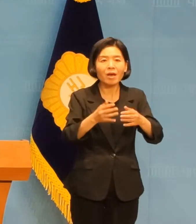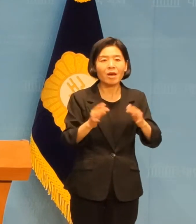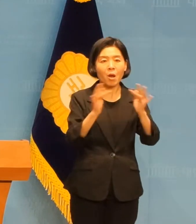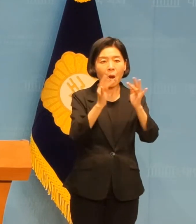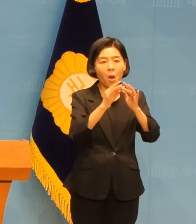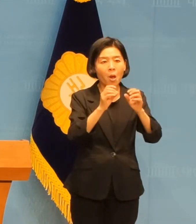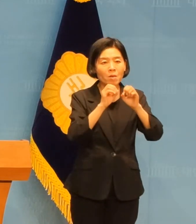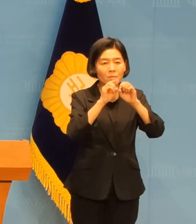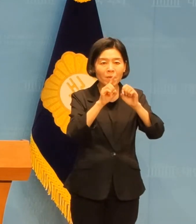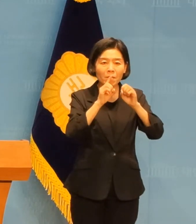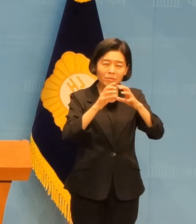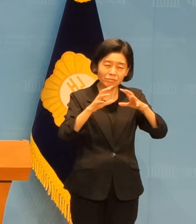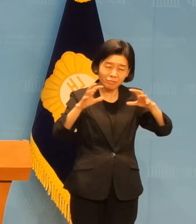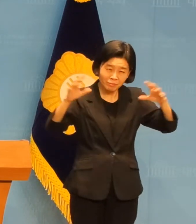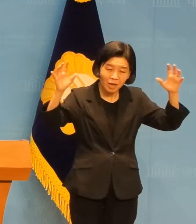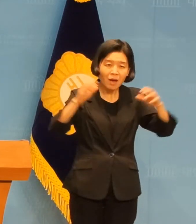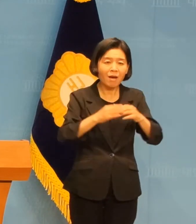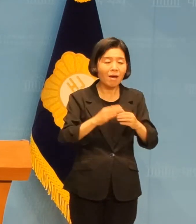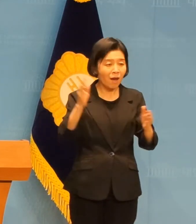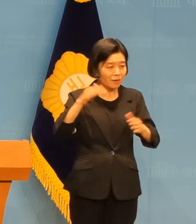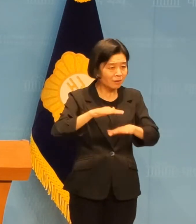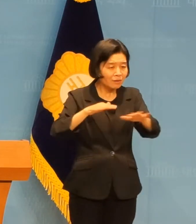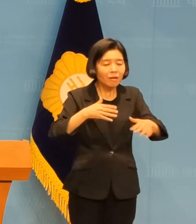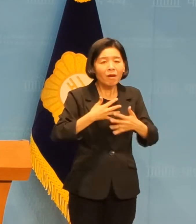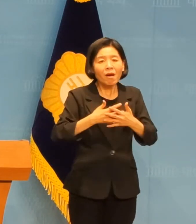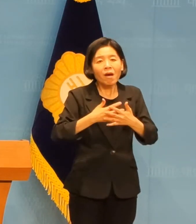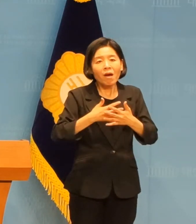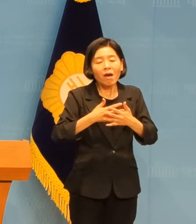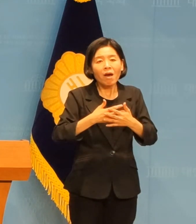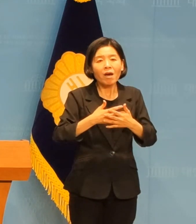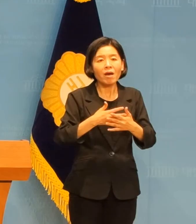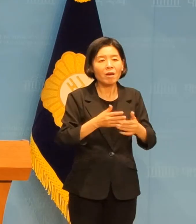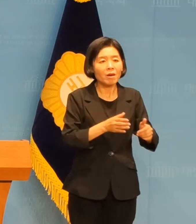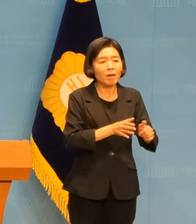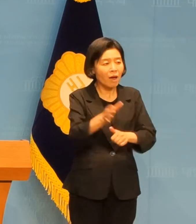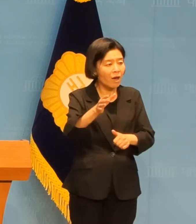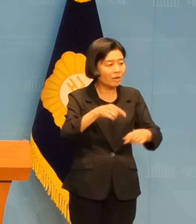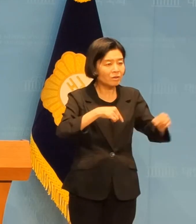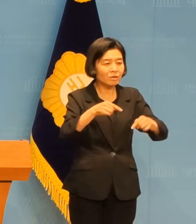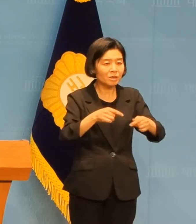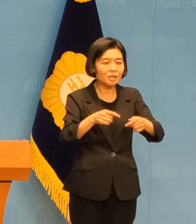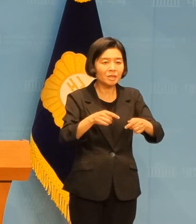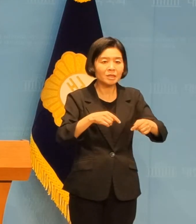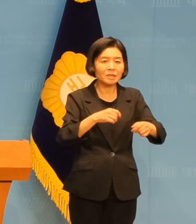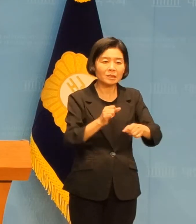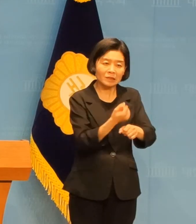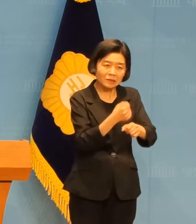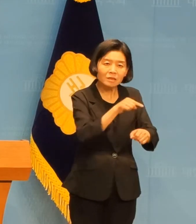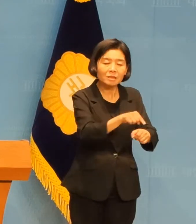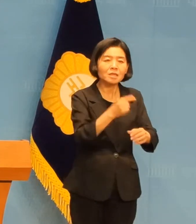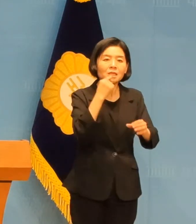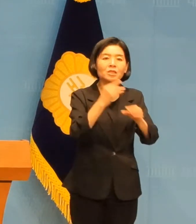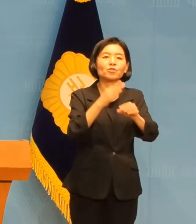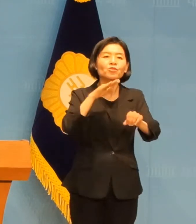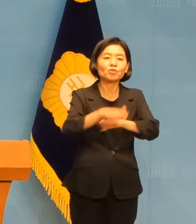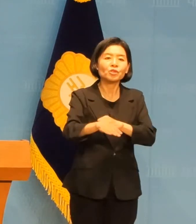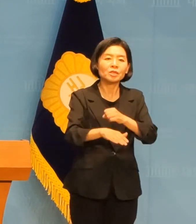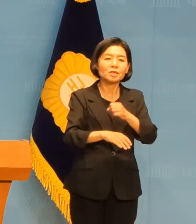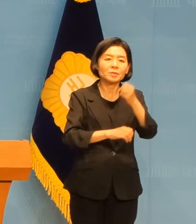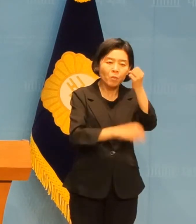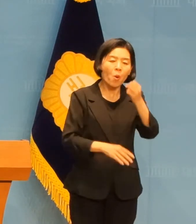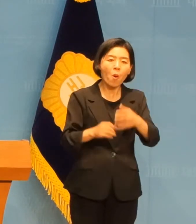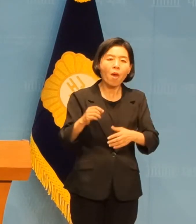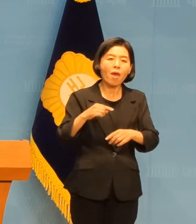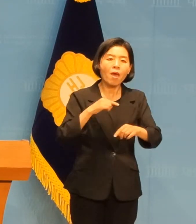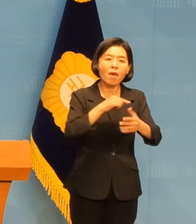확산되면서 학생들까지 불안에 떨게 만드는 이러한 정치 공작은 민주주의의 근간을 해치는 행위입니다.